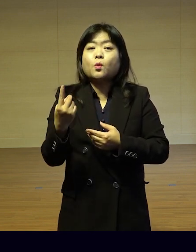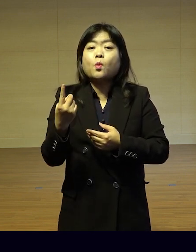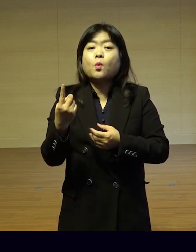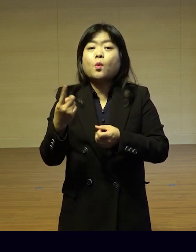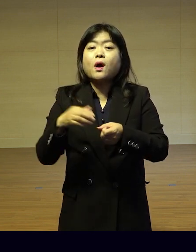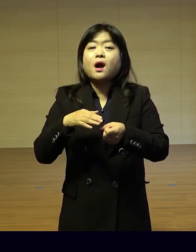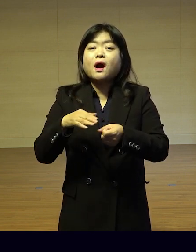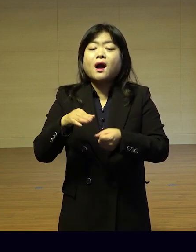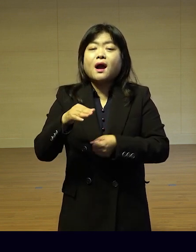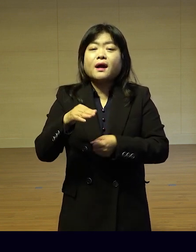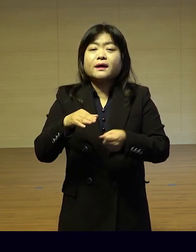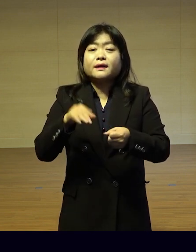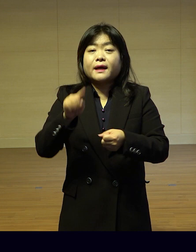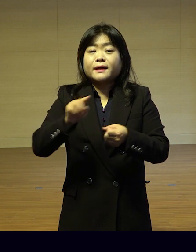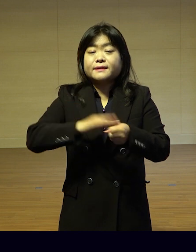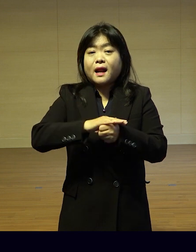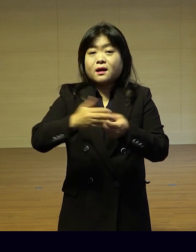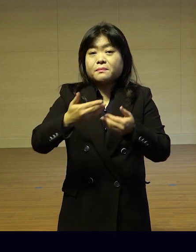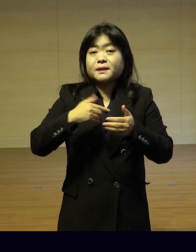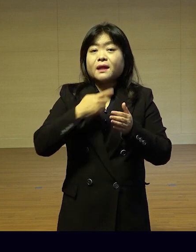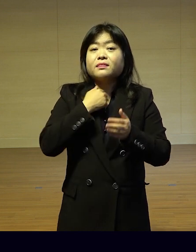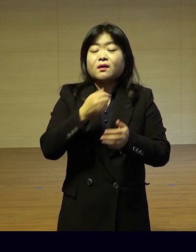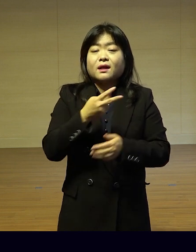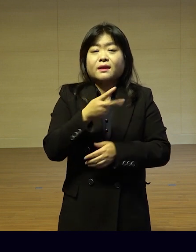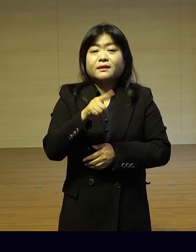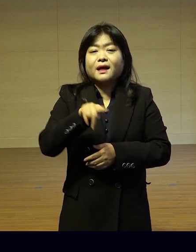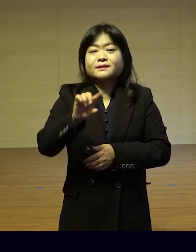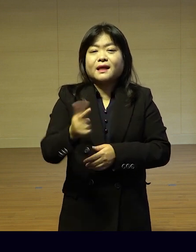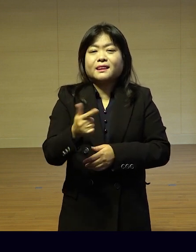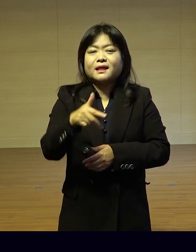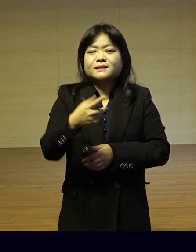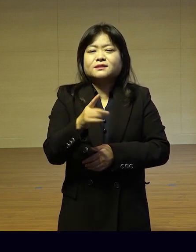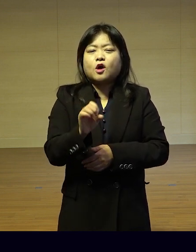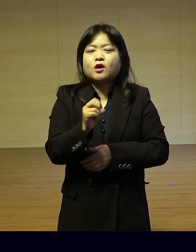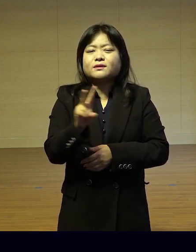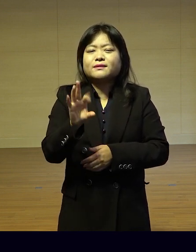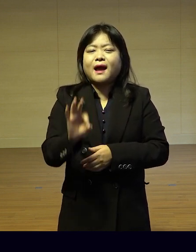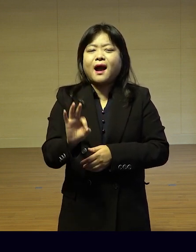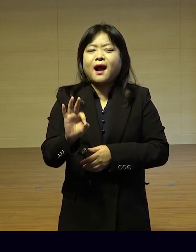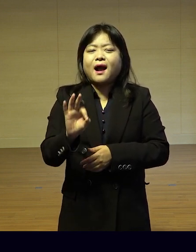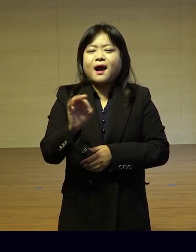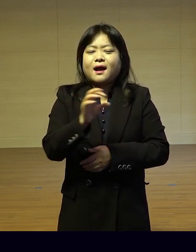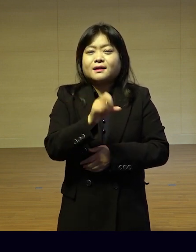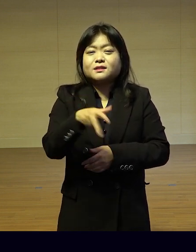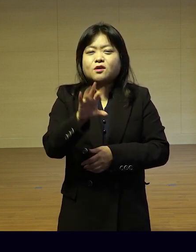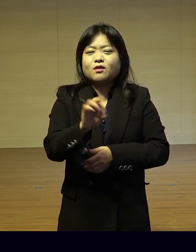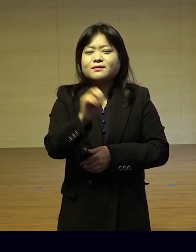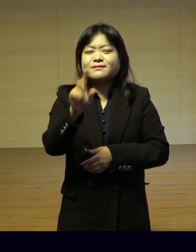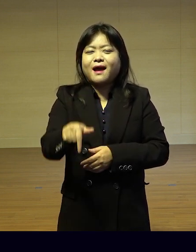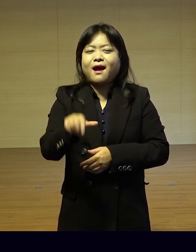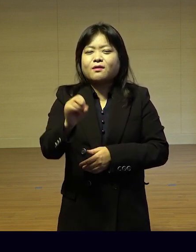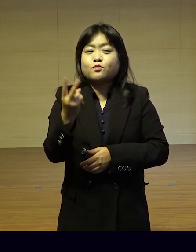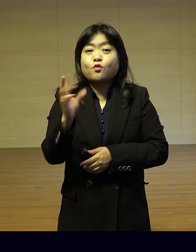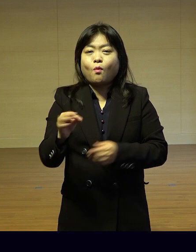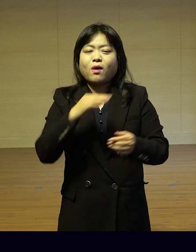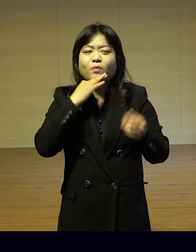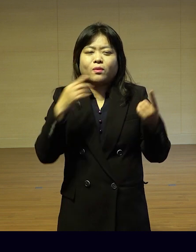받았던 다산 정약용 선생이 동갑입니다. 1762년. 그리고 그 해는